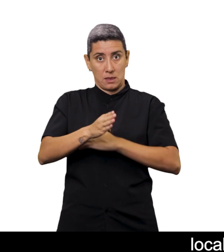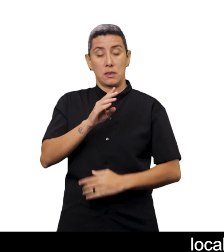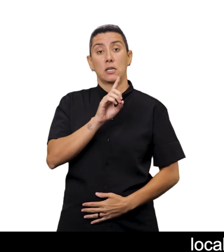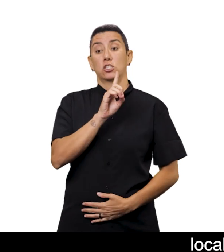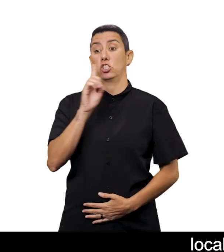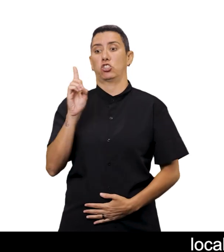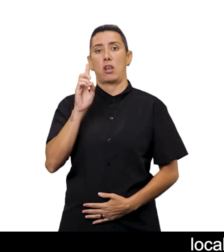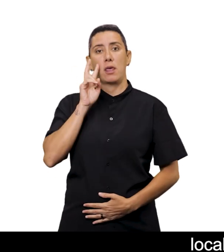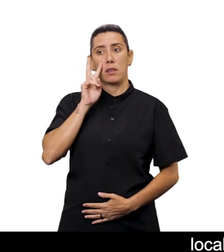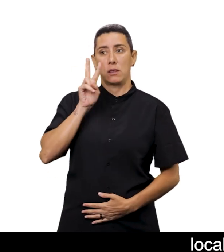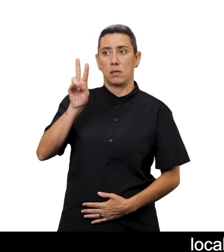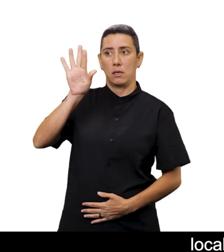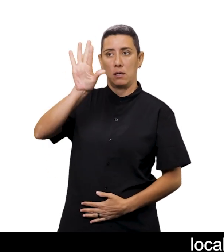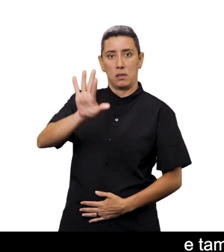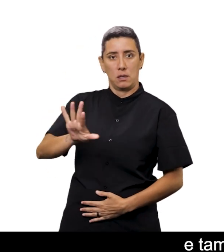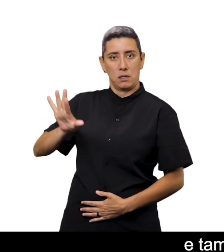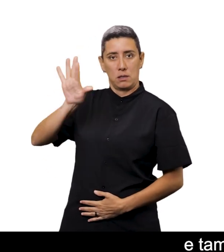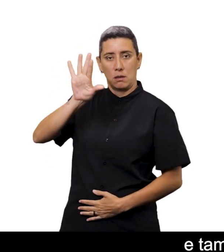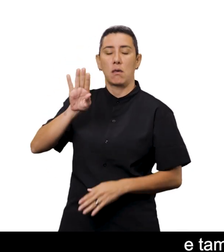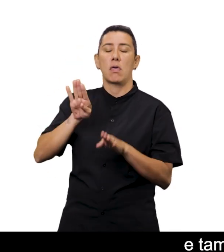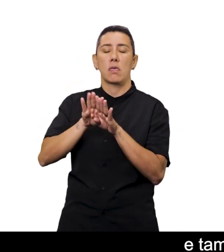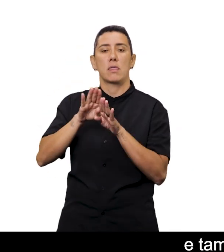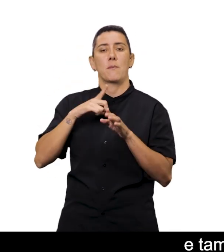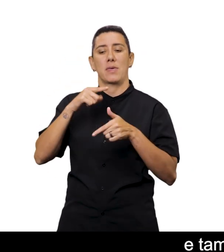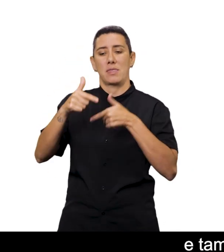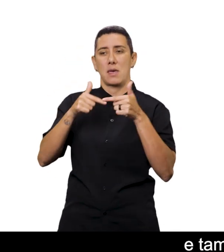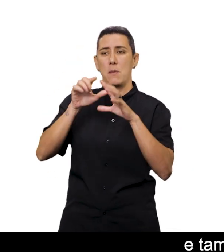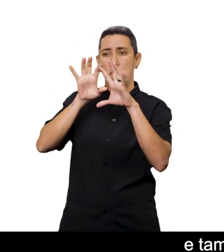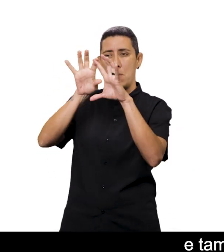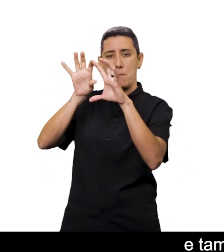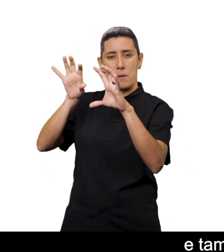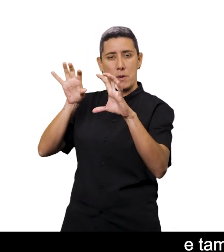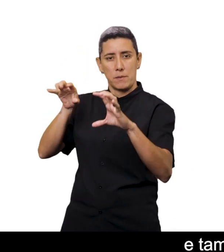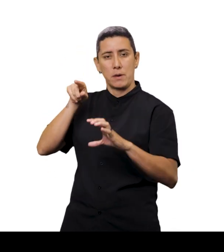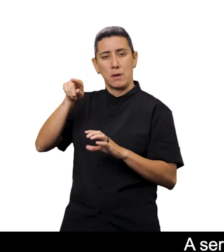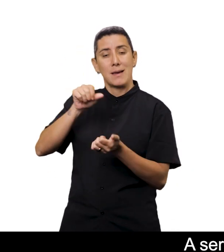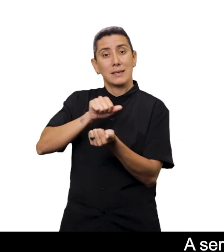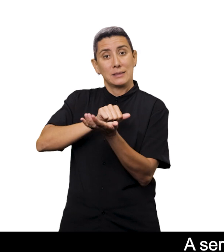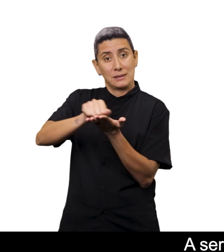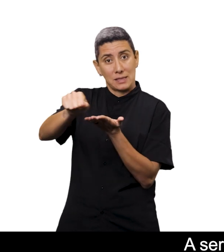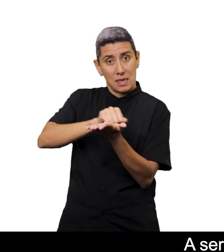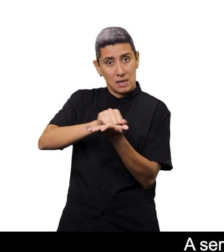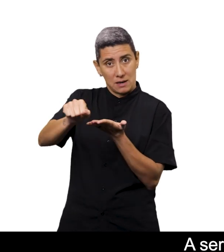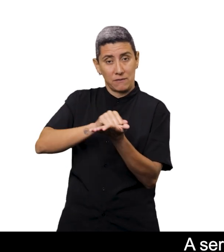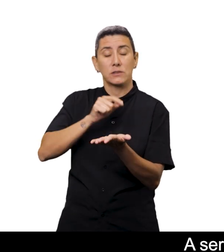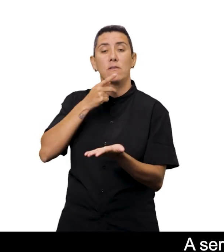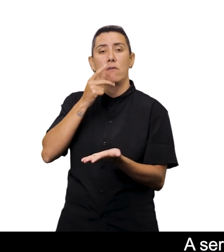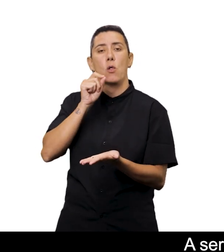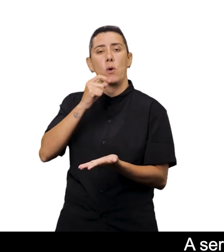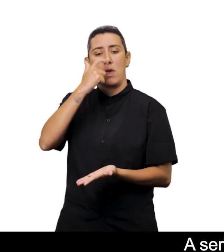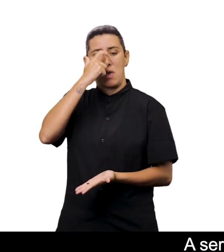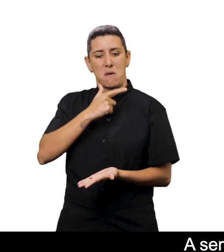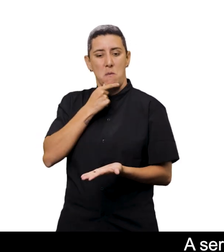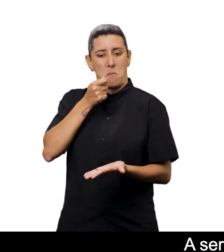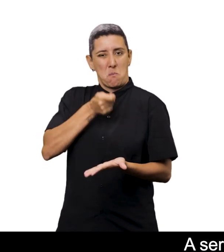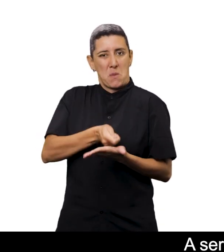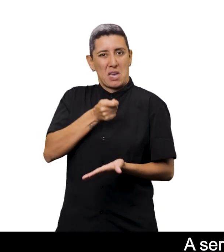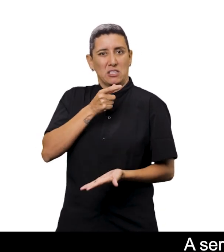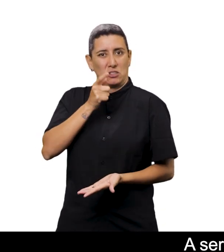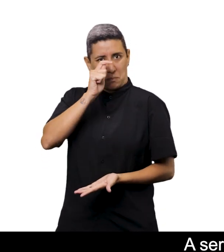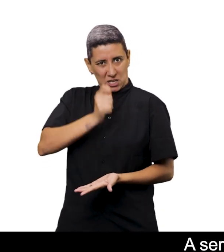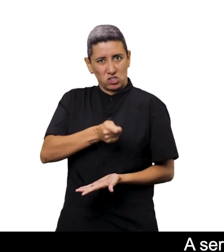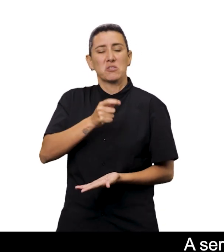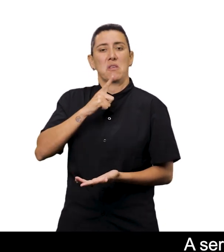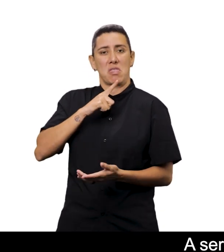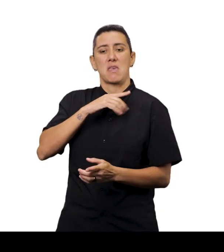parte à direita da porta de entrada e também de um dos trabalhos que o compõem. A serigrafia É o Machismo Mata é